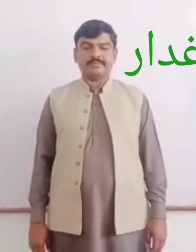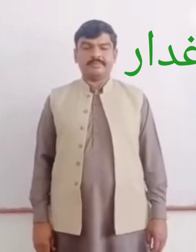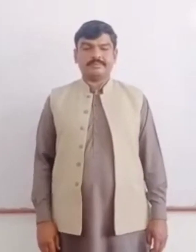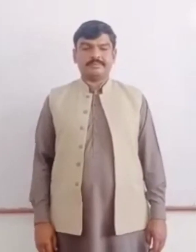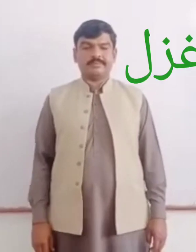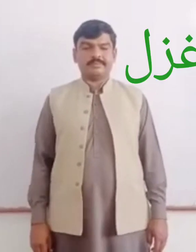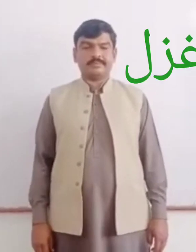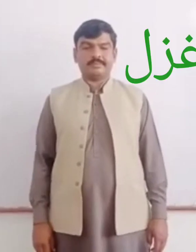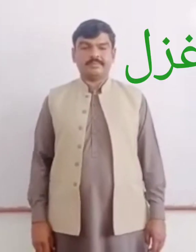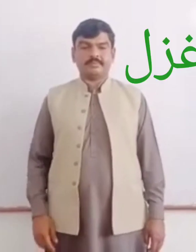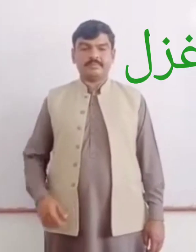गजल,